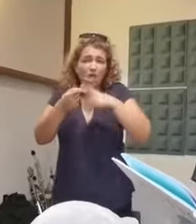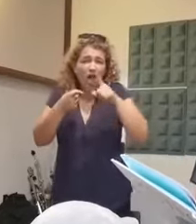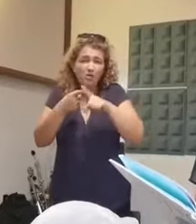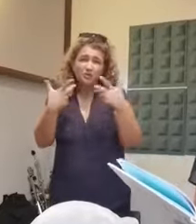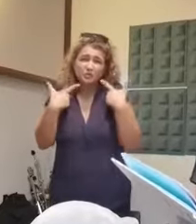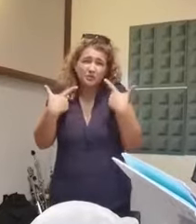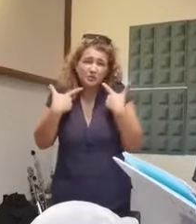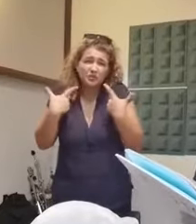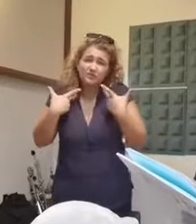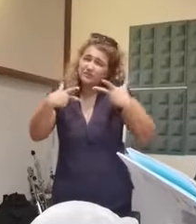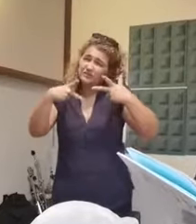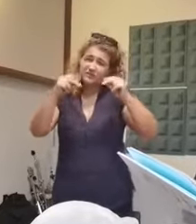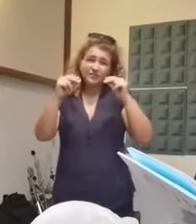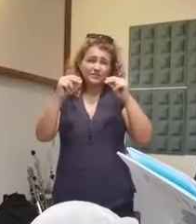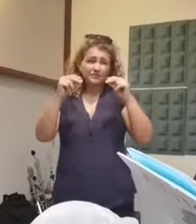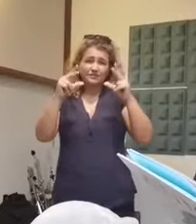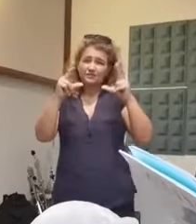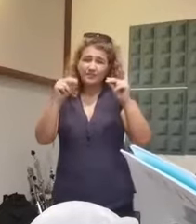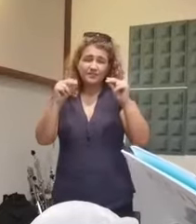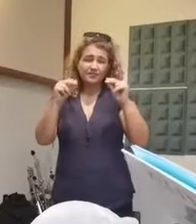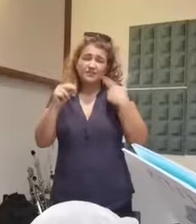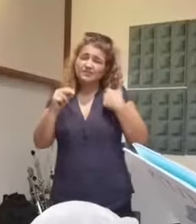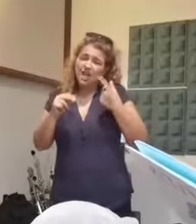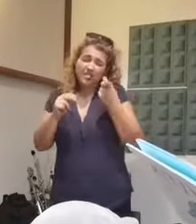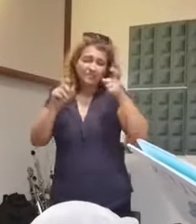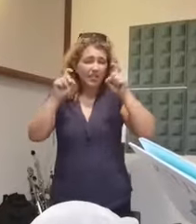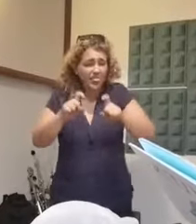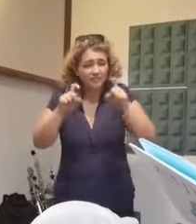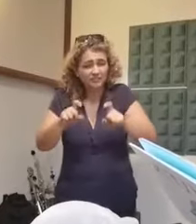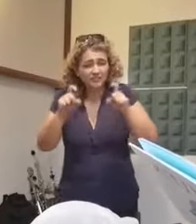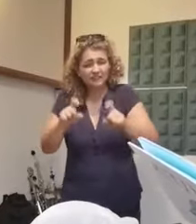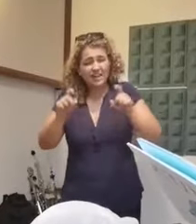Decidió que sería su fin y que ya descansaría.